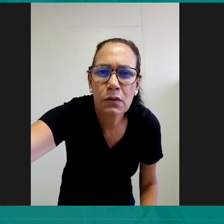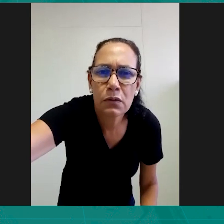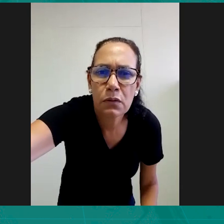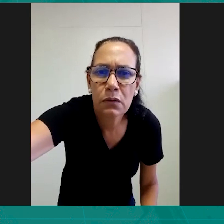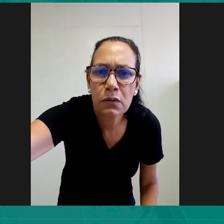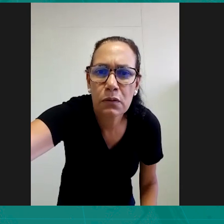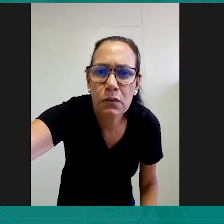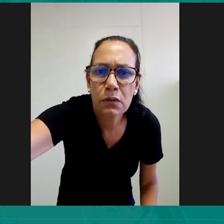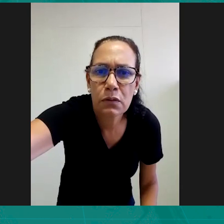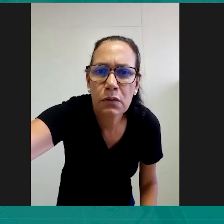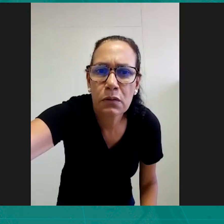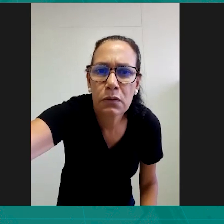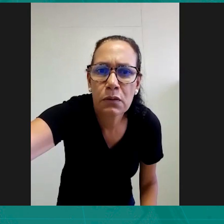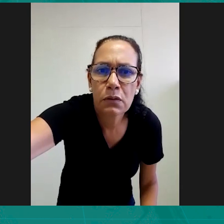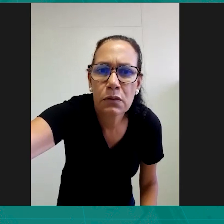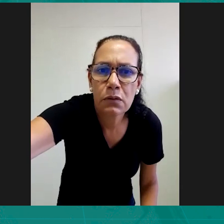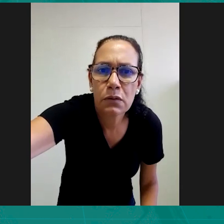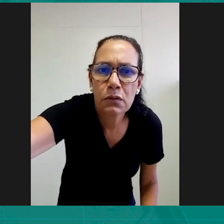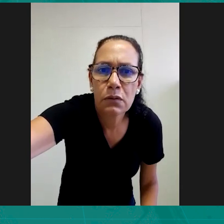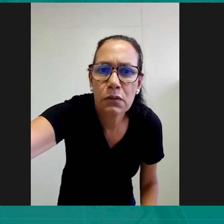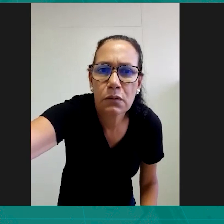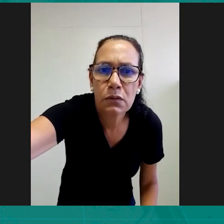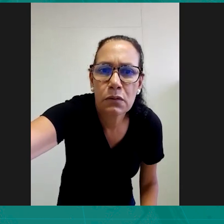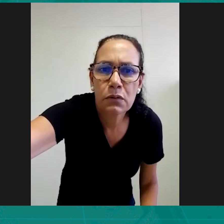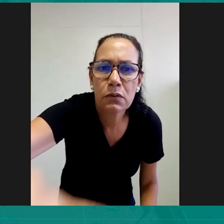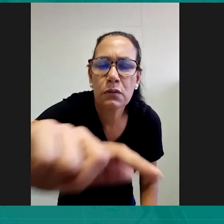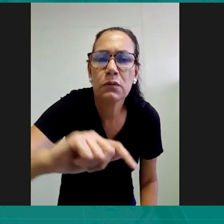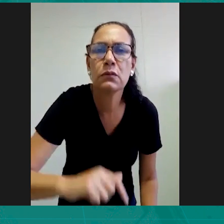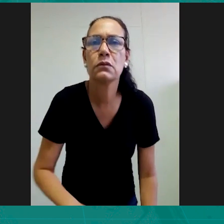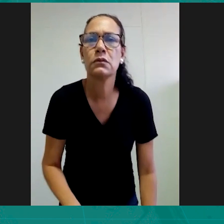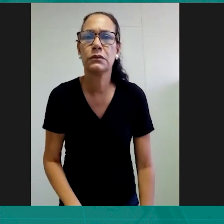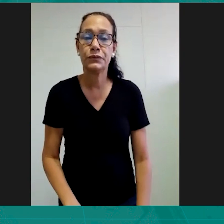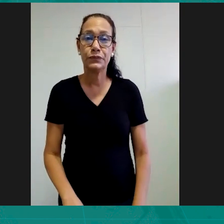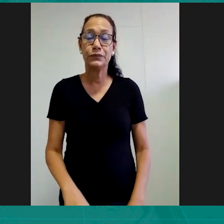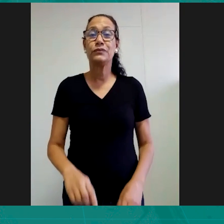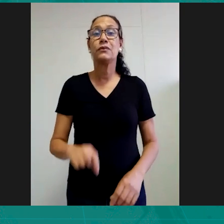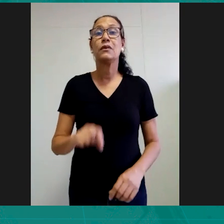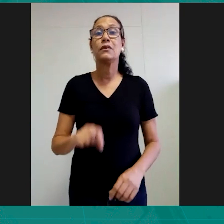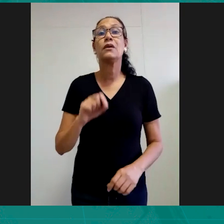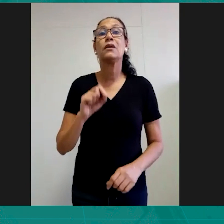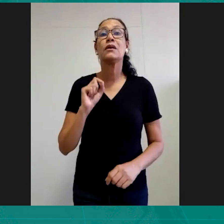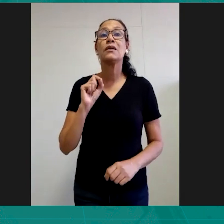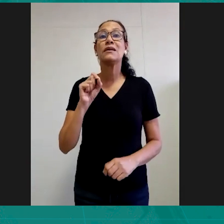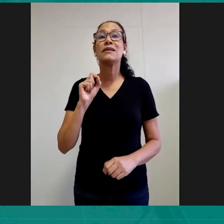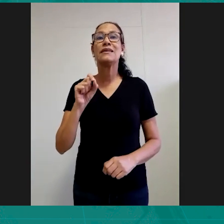nós, o Espírito Santo, quem está em nós, o Espírito da verdade, quem está em nós é o próprio Filho.